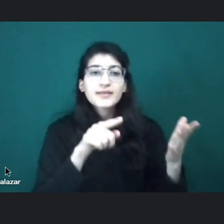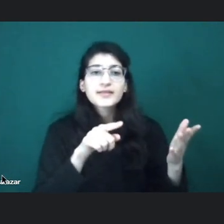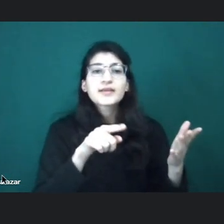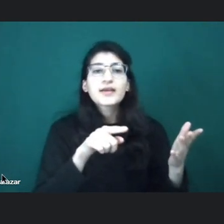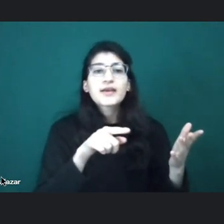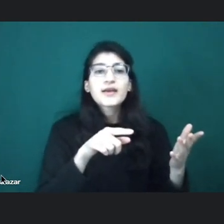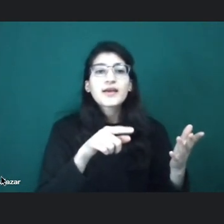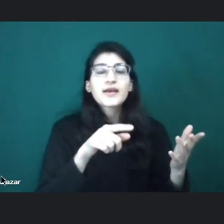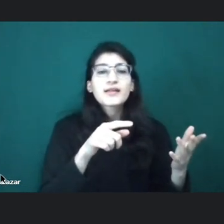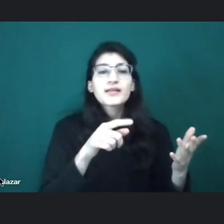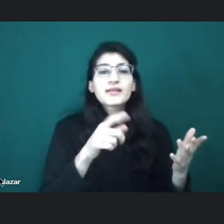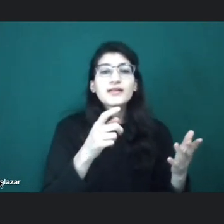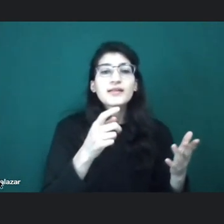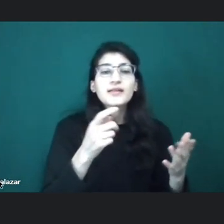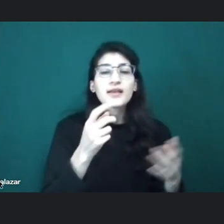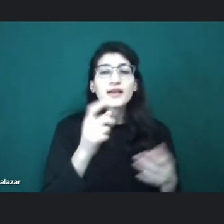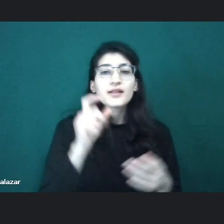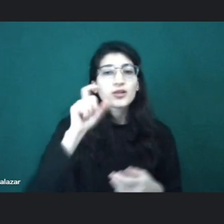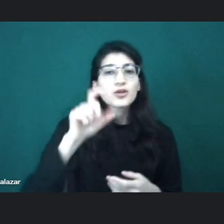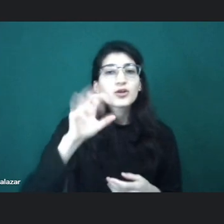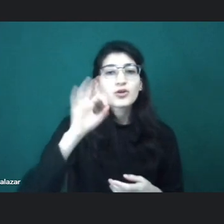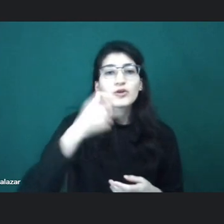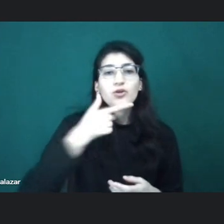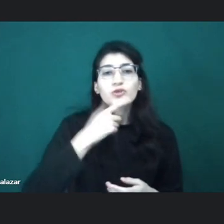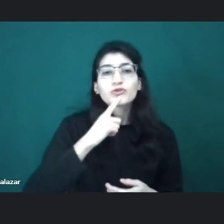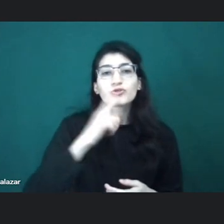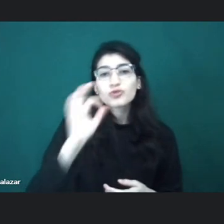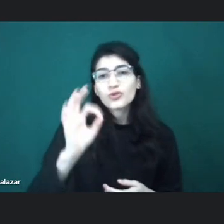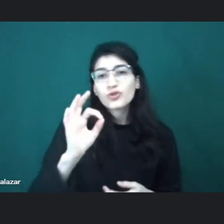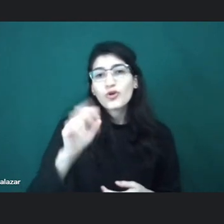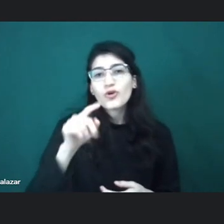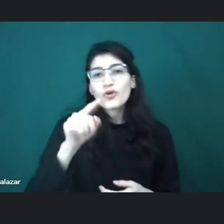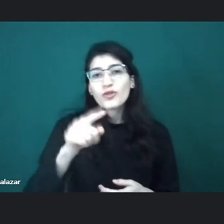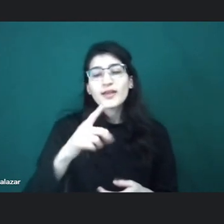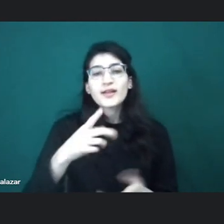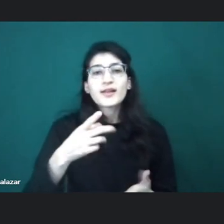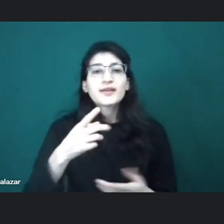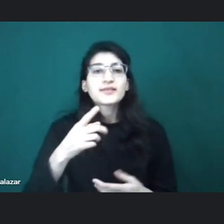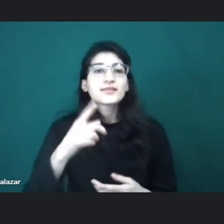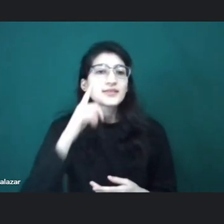De poseer las TIC, de la posesión, de la adquisición, podría ser.